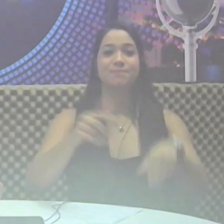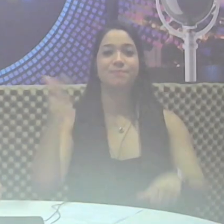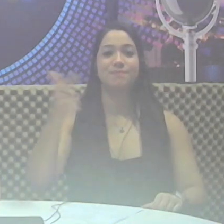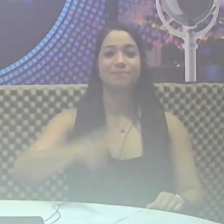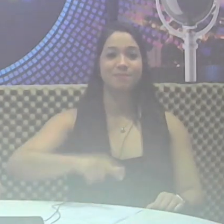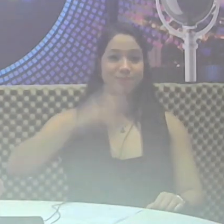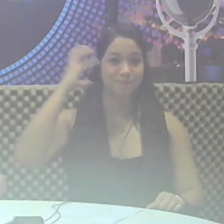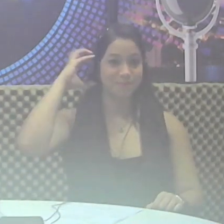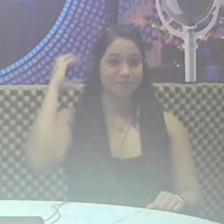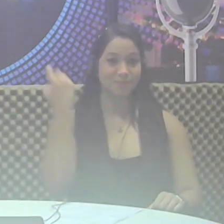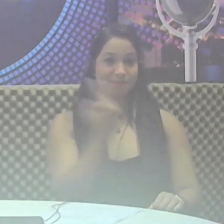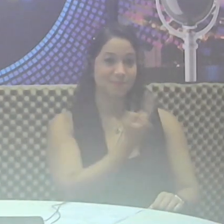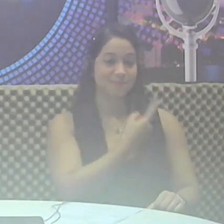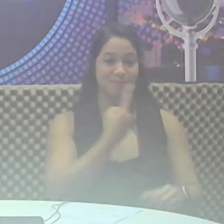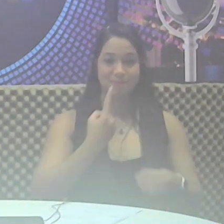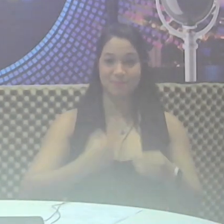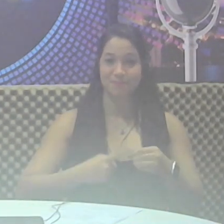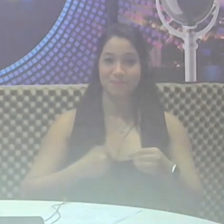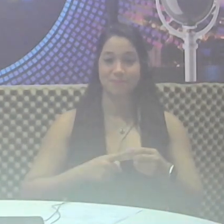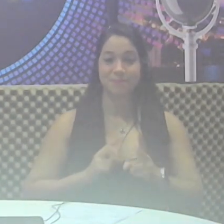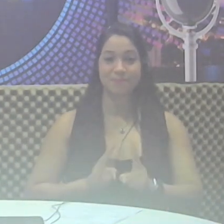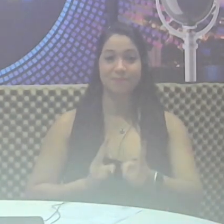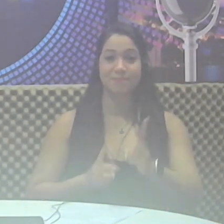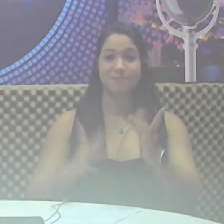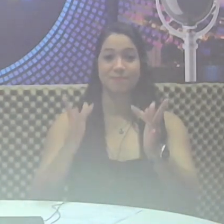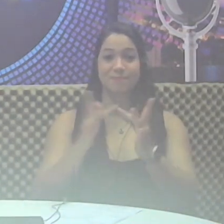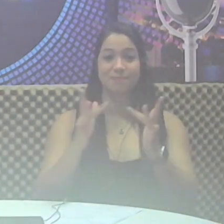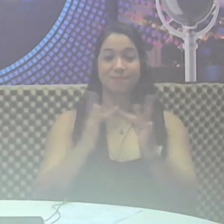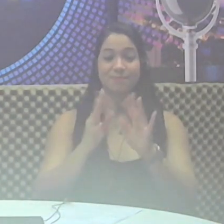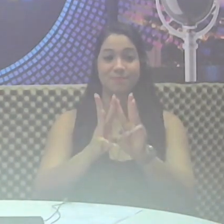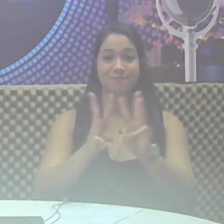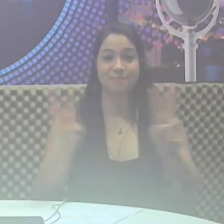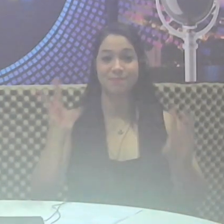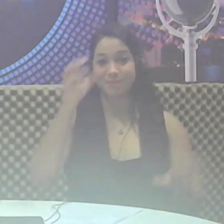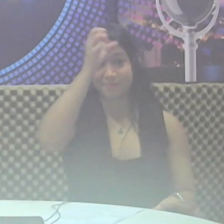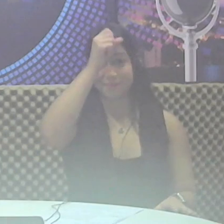Fica por aqui mais uma edição do programa da Rádio Nossa Cidade.